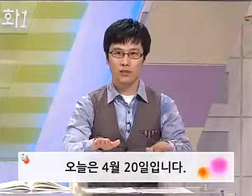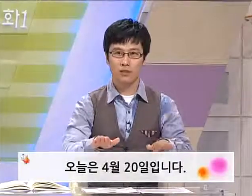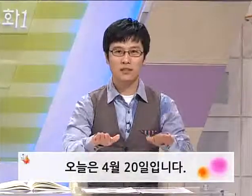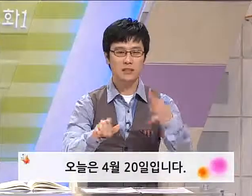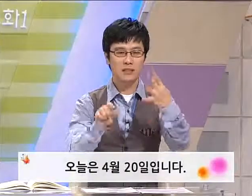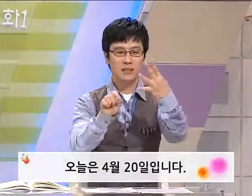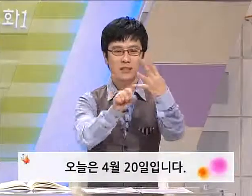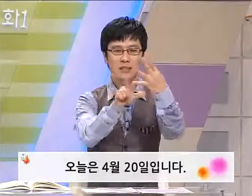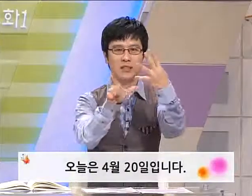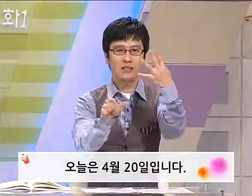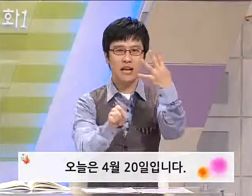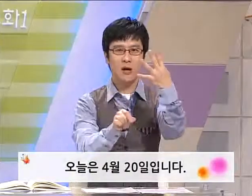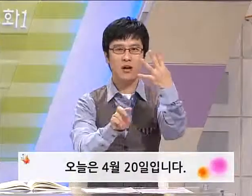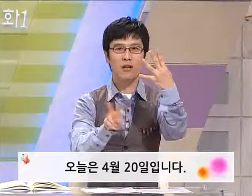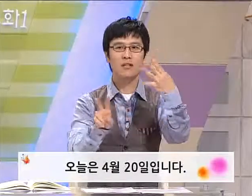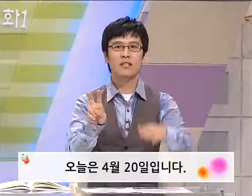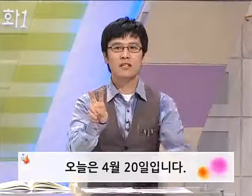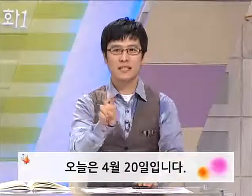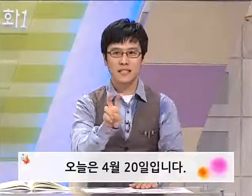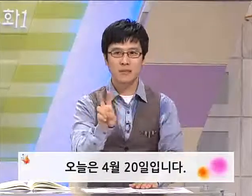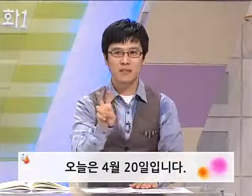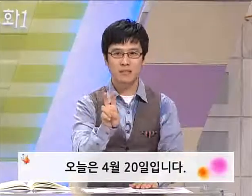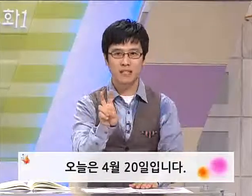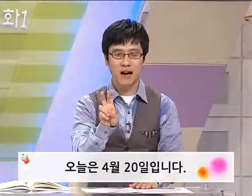오늘은 4월 20일입니다